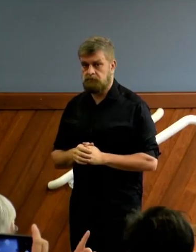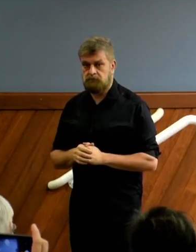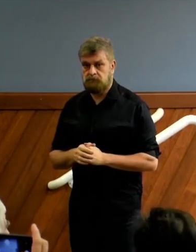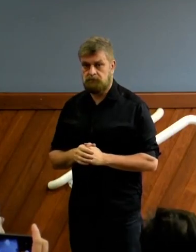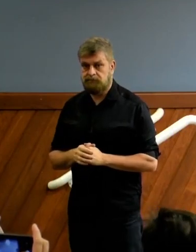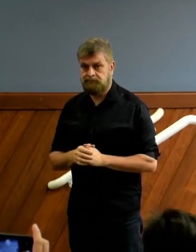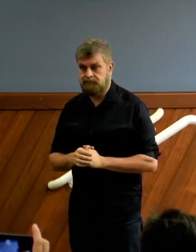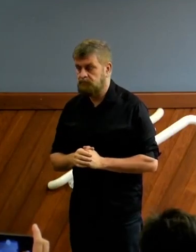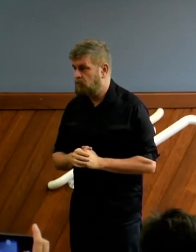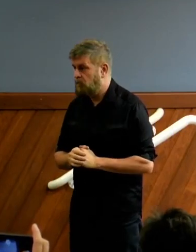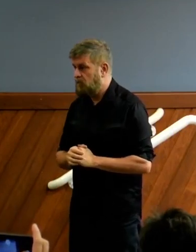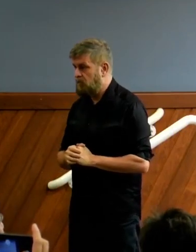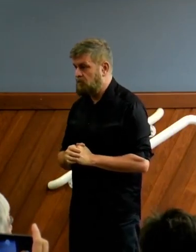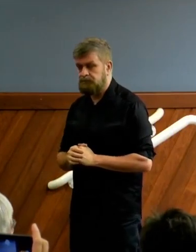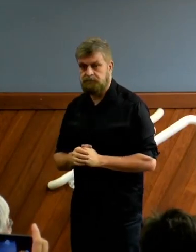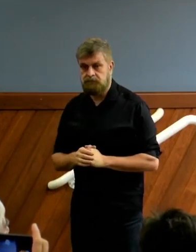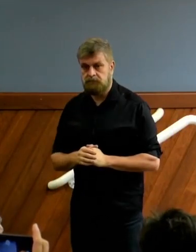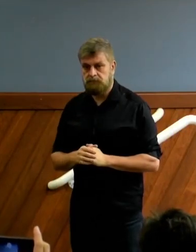Por favor.